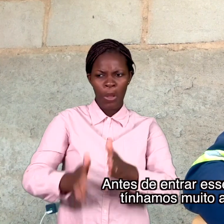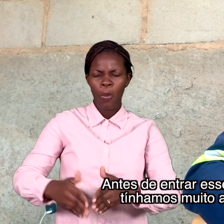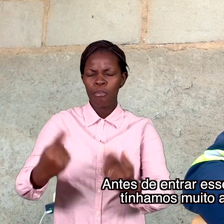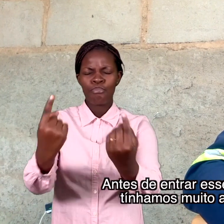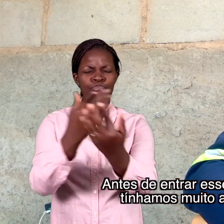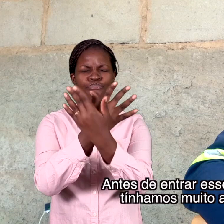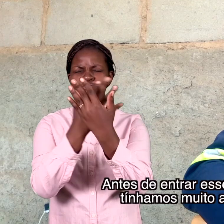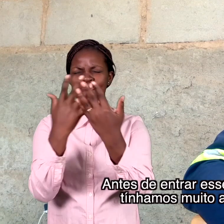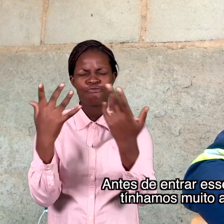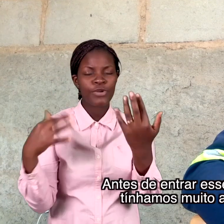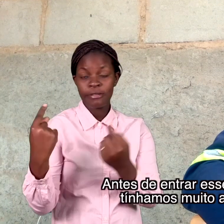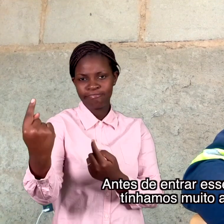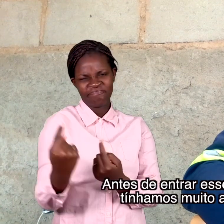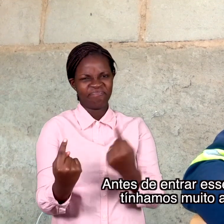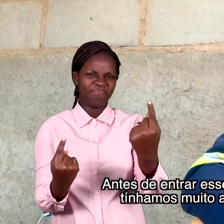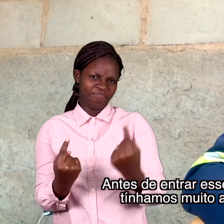e muita melhoria.